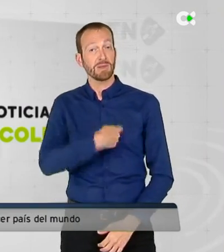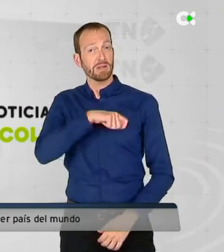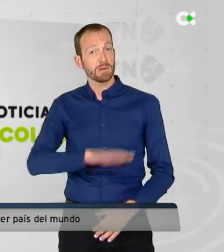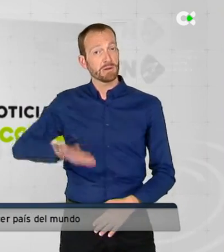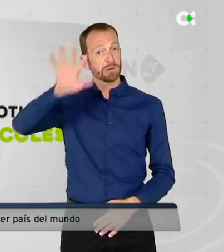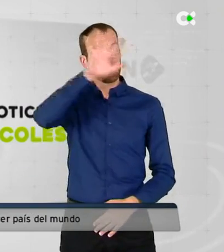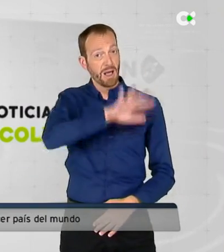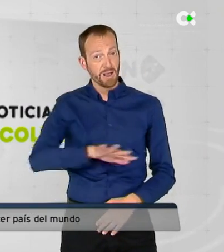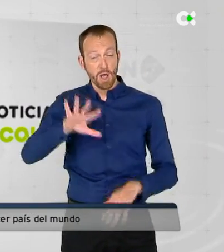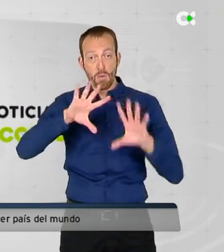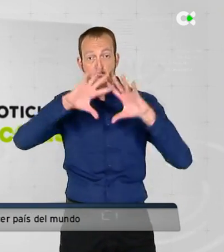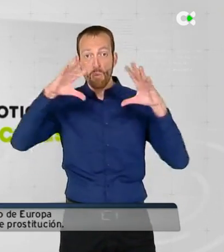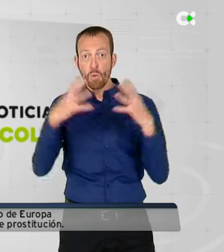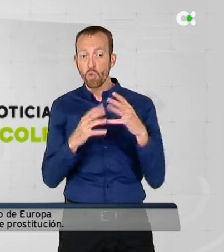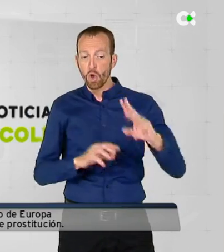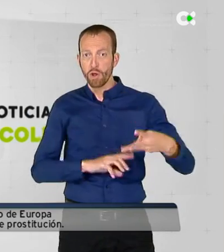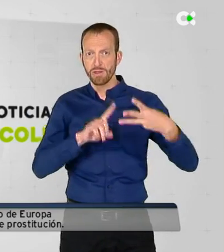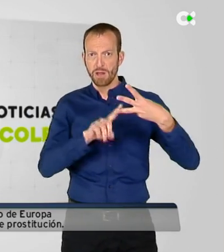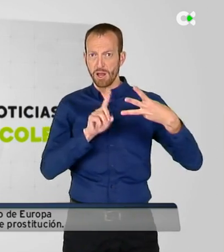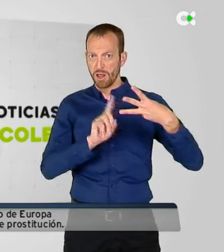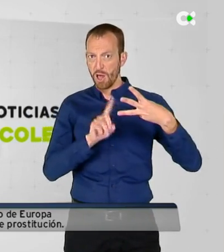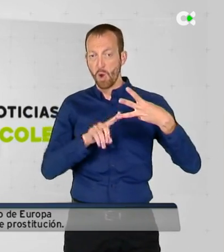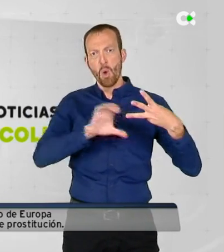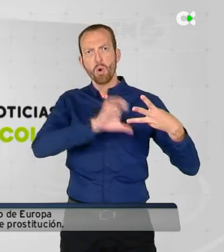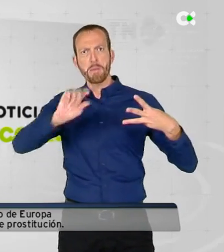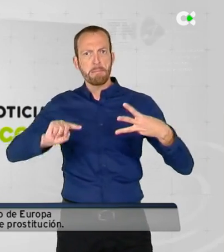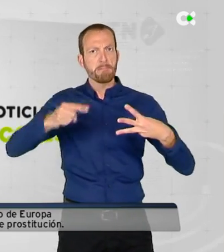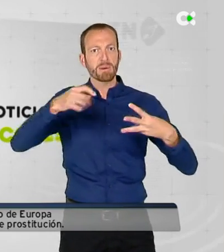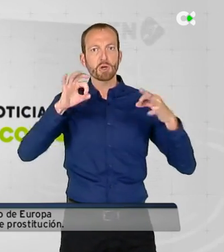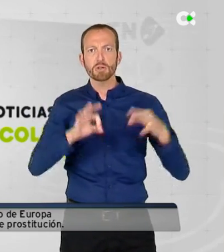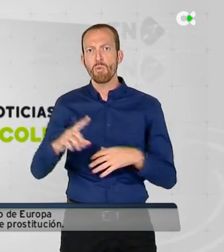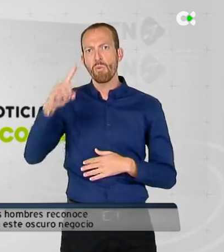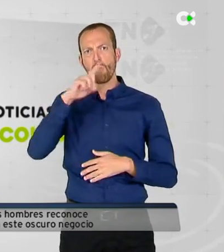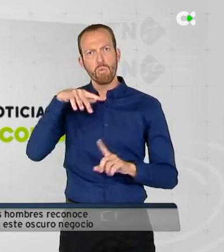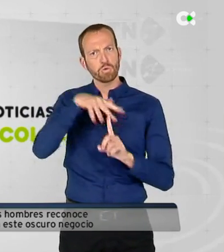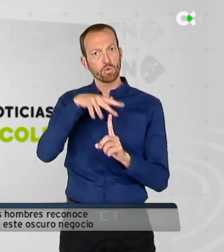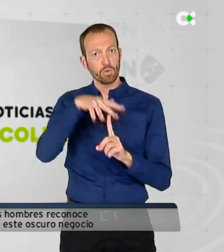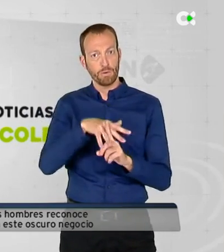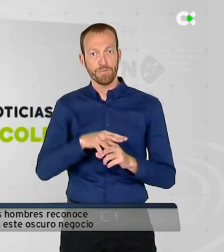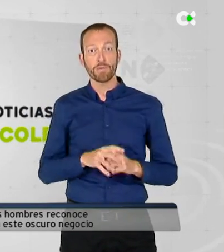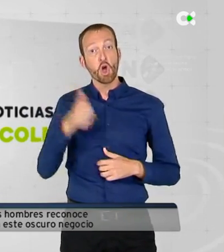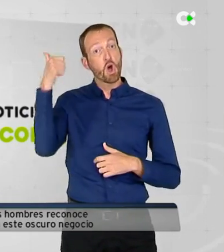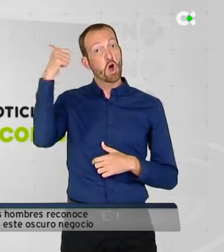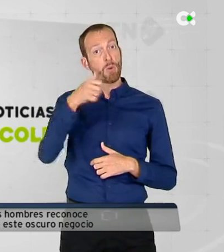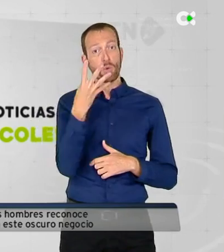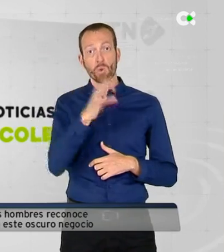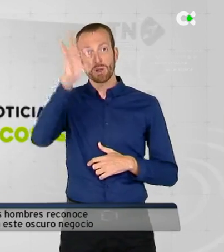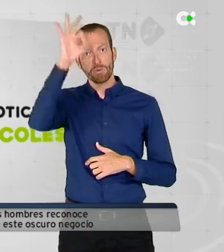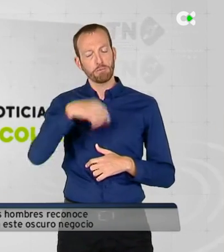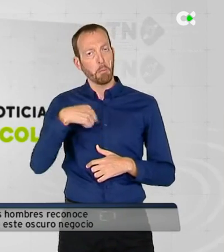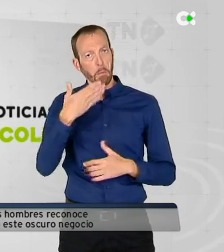España es el tercer país del mundo y el primero de Europa en consumo de prostitución. Más del 40% de los hombres